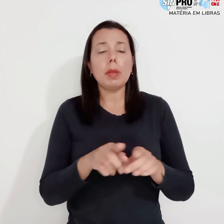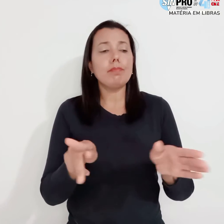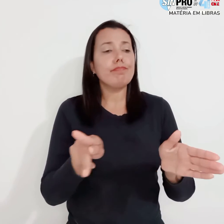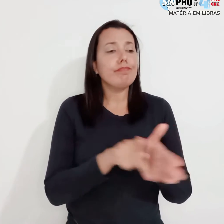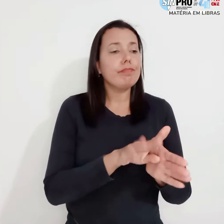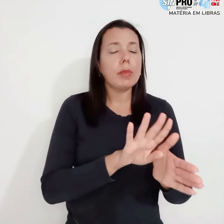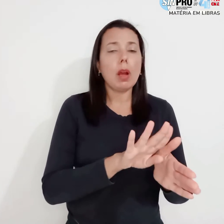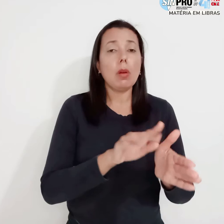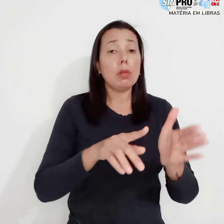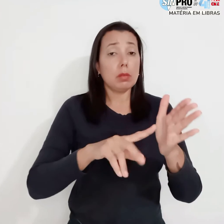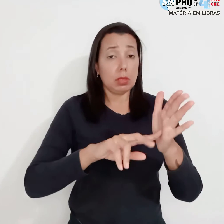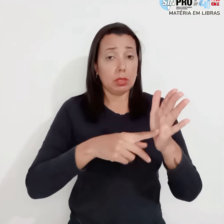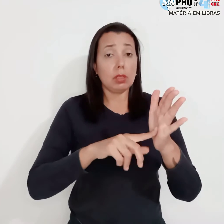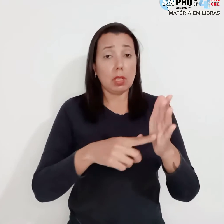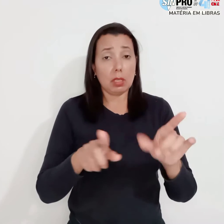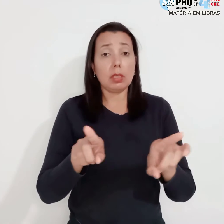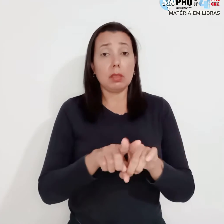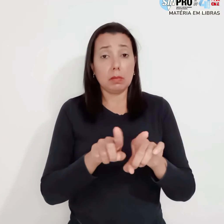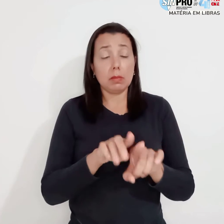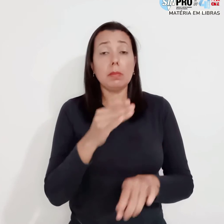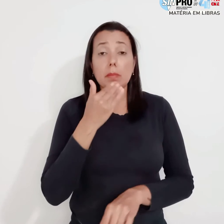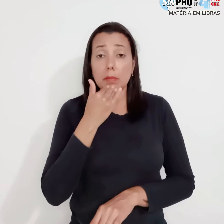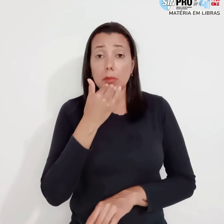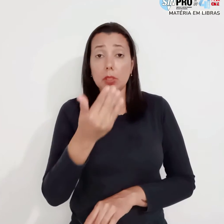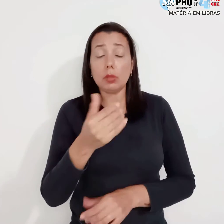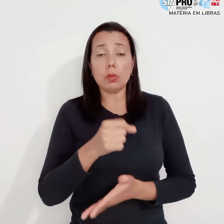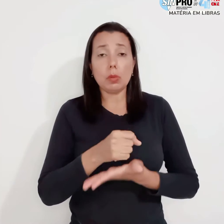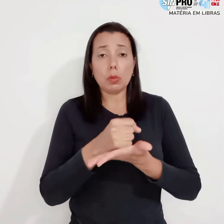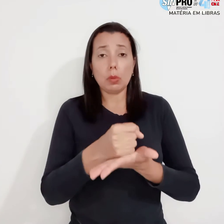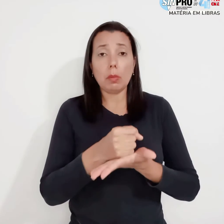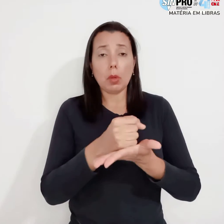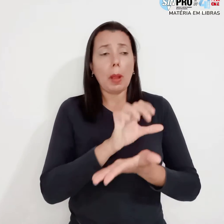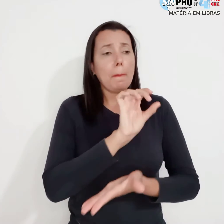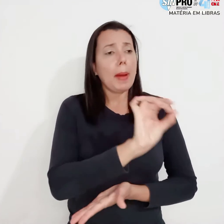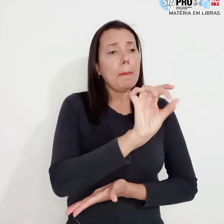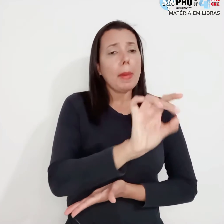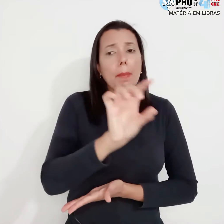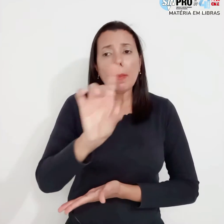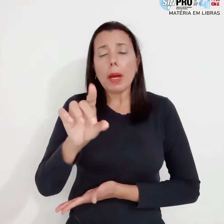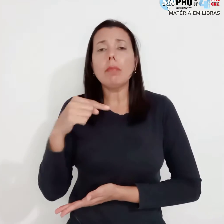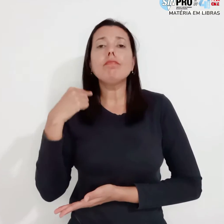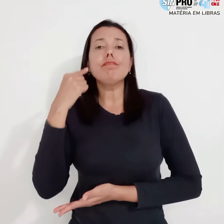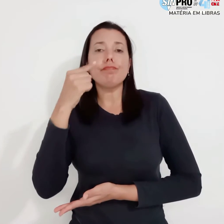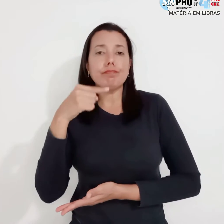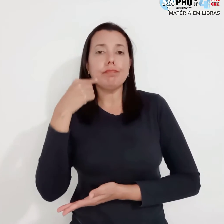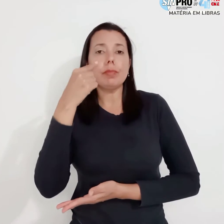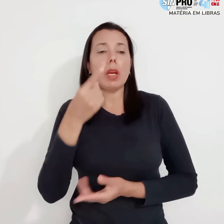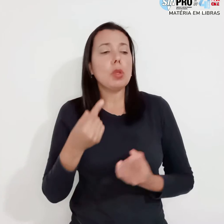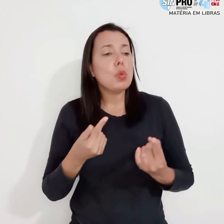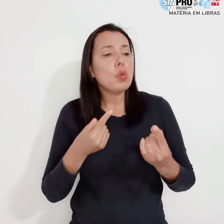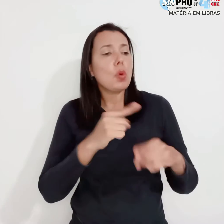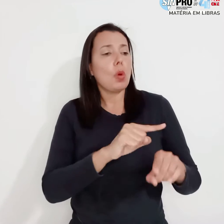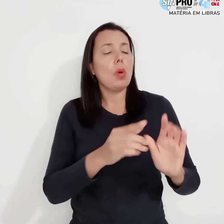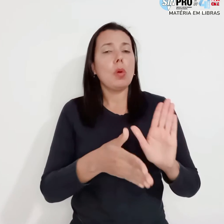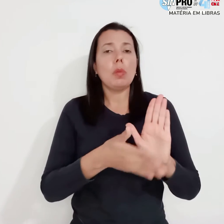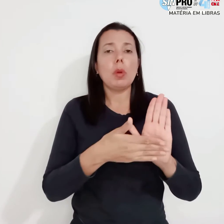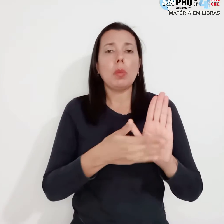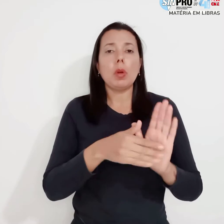barganha. O sindicato também pediu o apoio de cada parlamentar contra